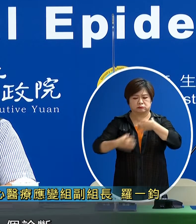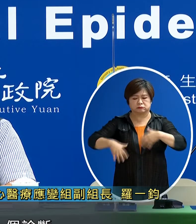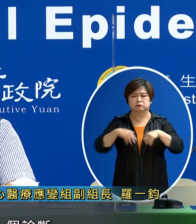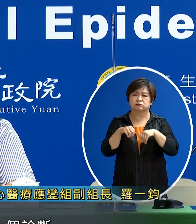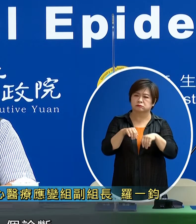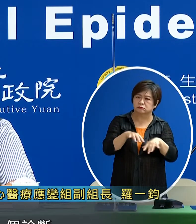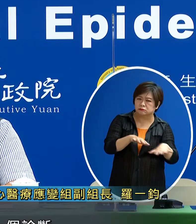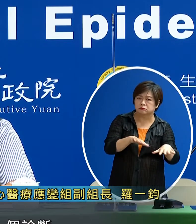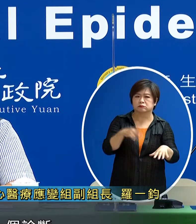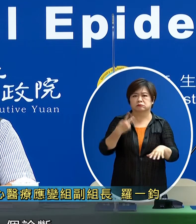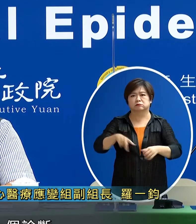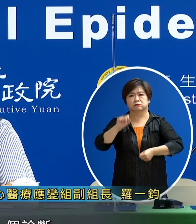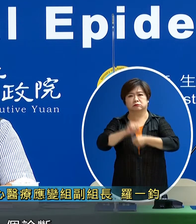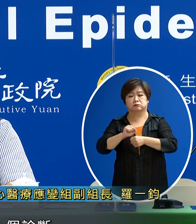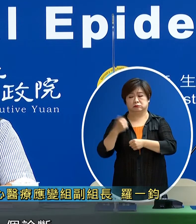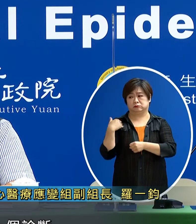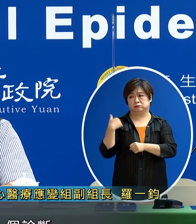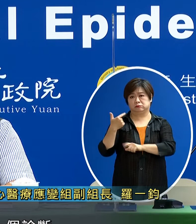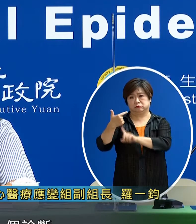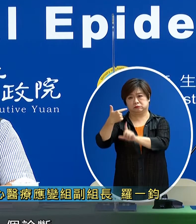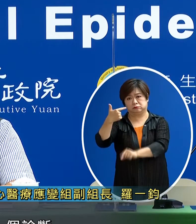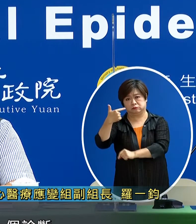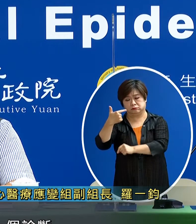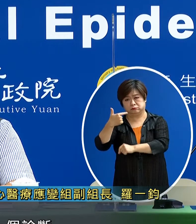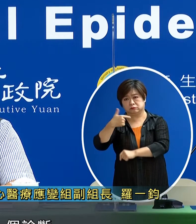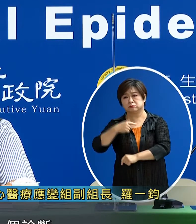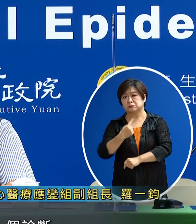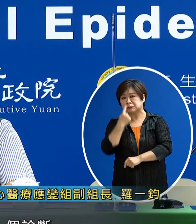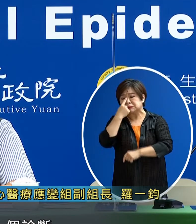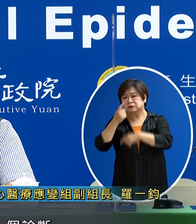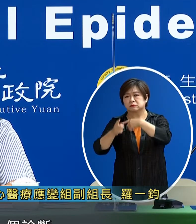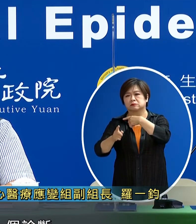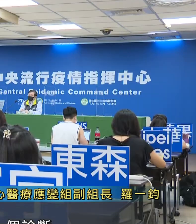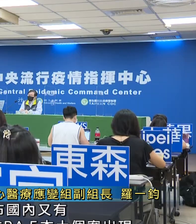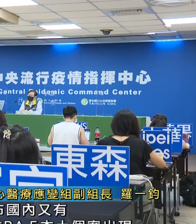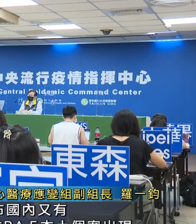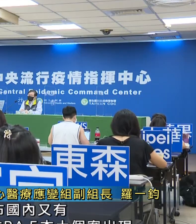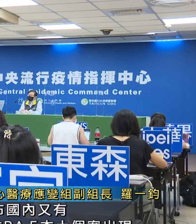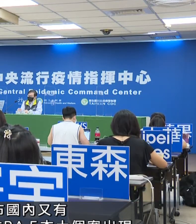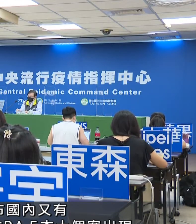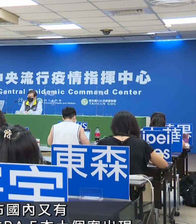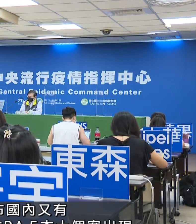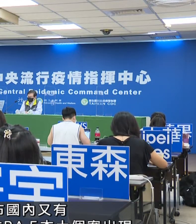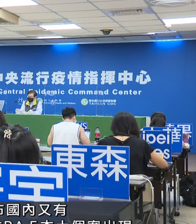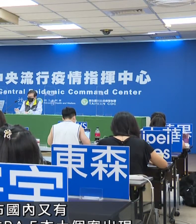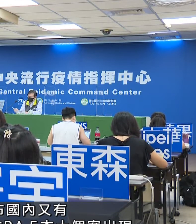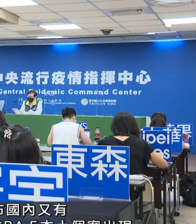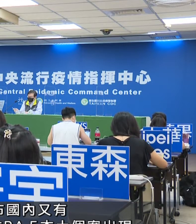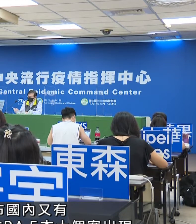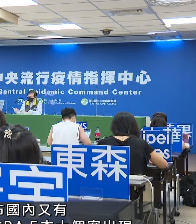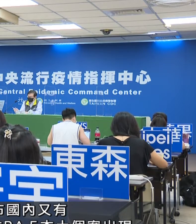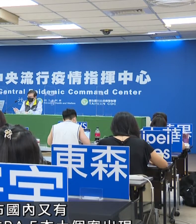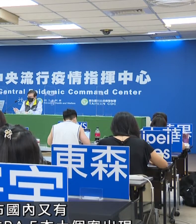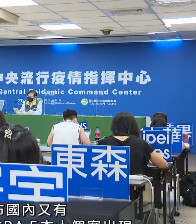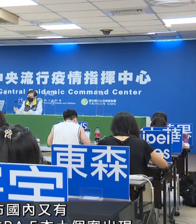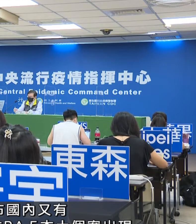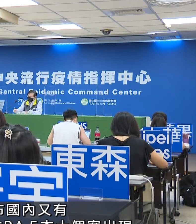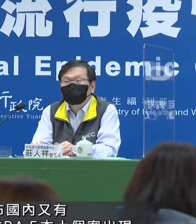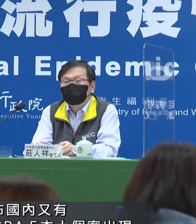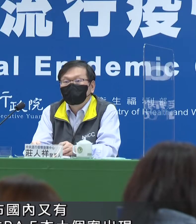个6月份曾经确诊过新冠的一个诊断。 另外，指挥中心也宣布，国内又有 Omicron 亚型变异株 BA.5